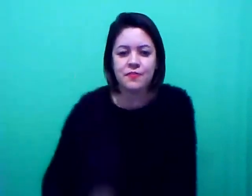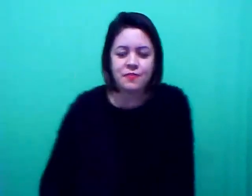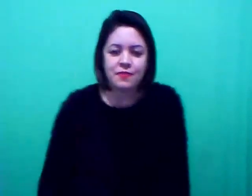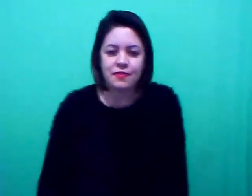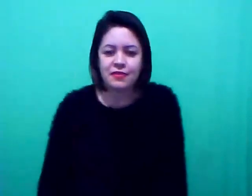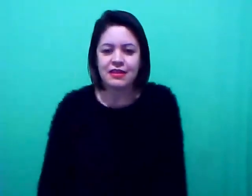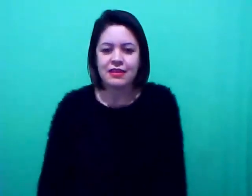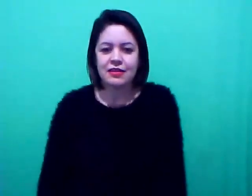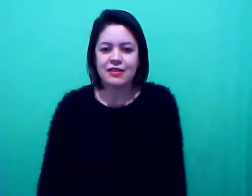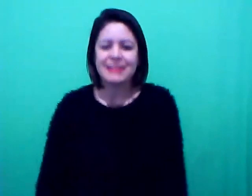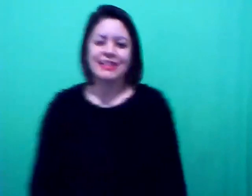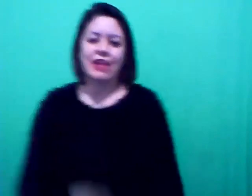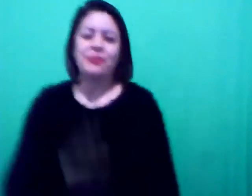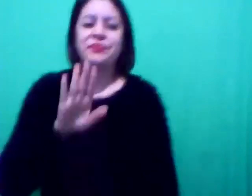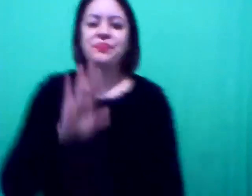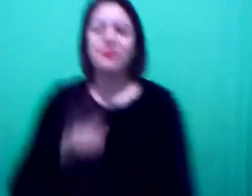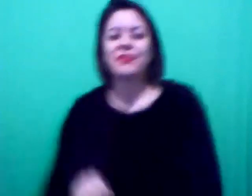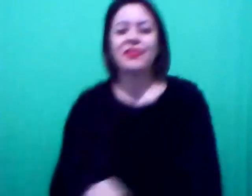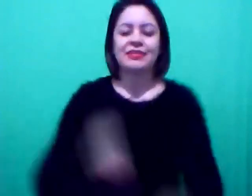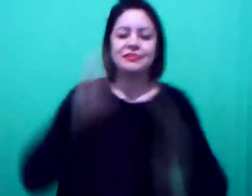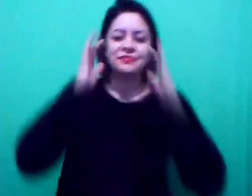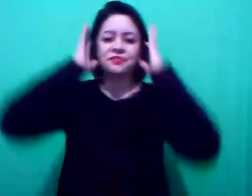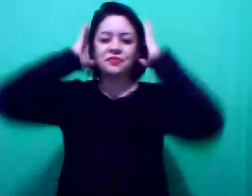Nossa, não estou conseguindo ver sua sinalização, Su.